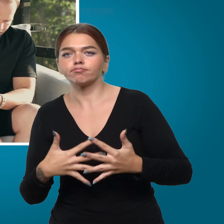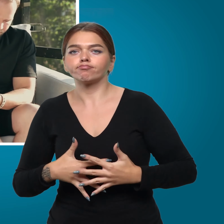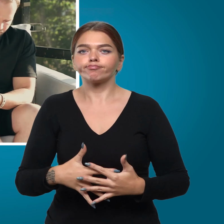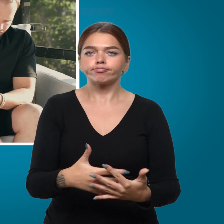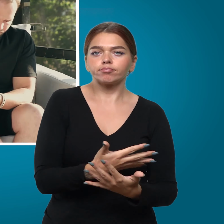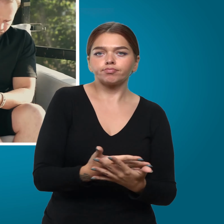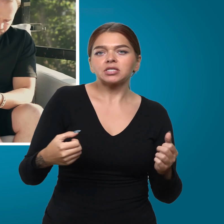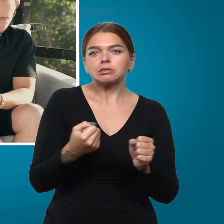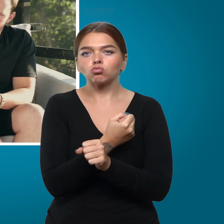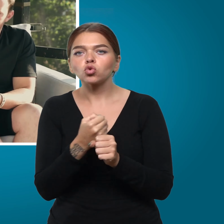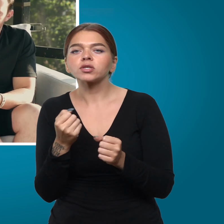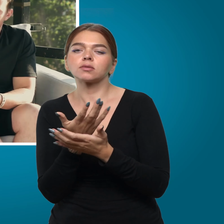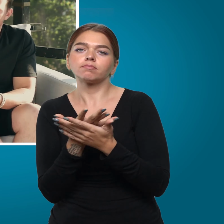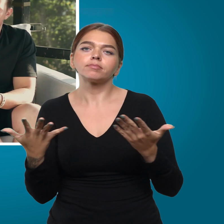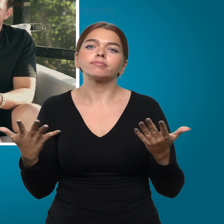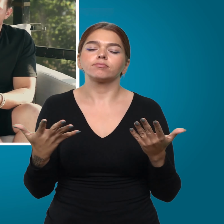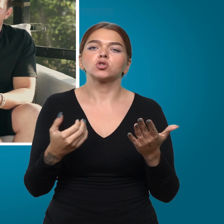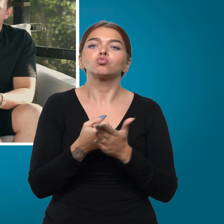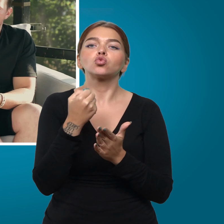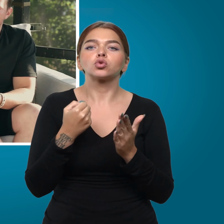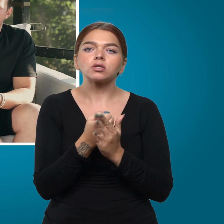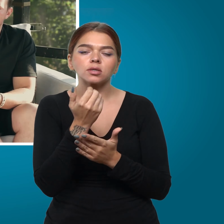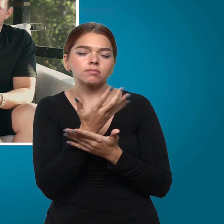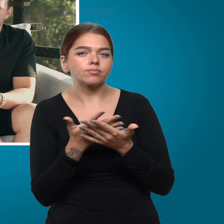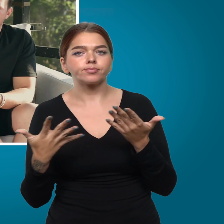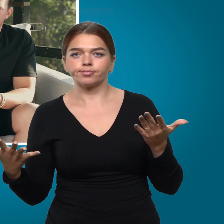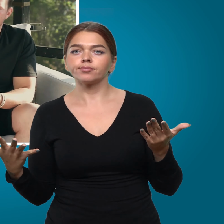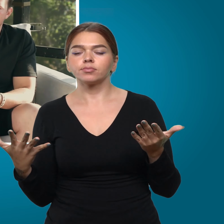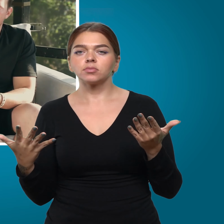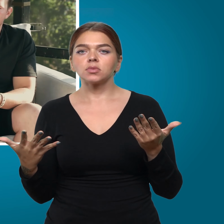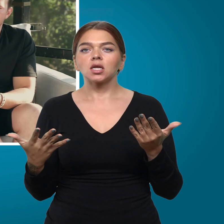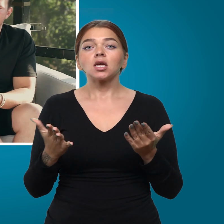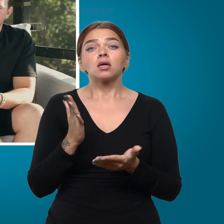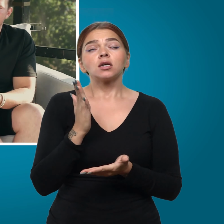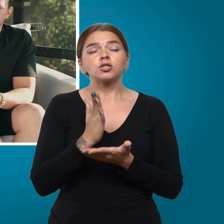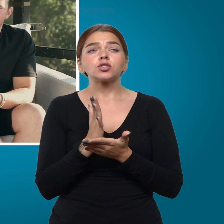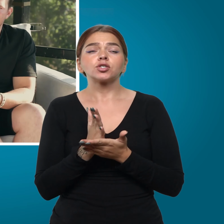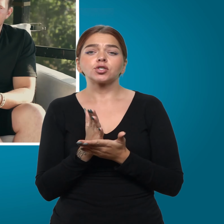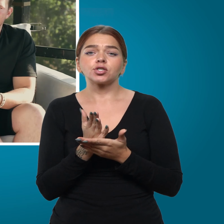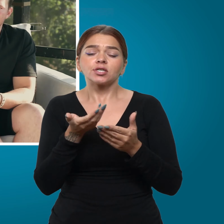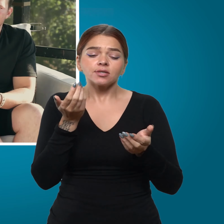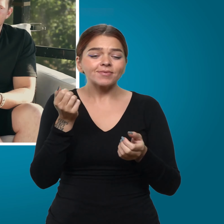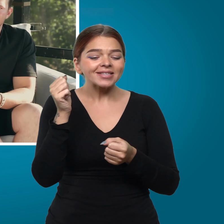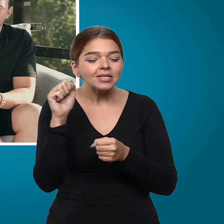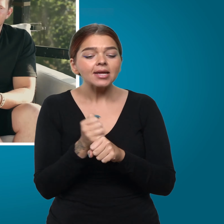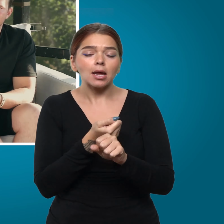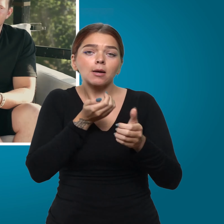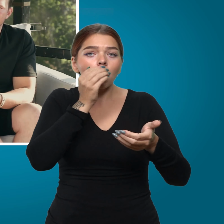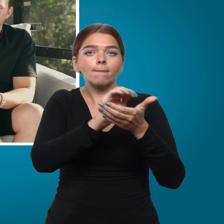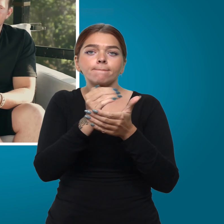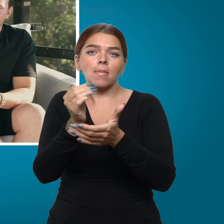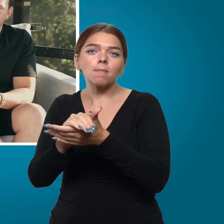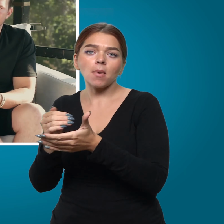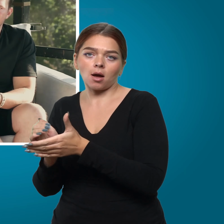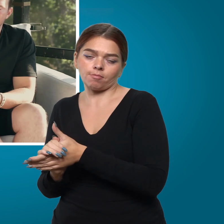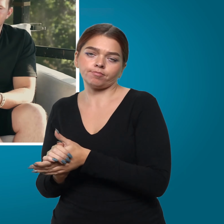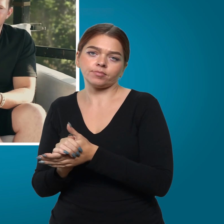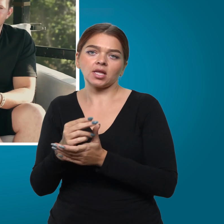tinka. Turit kokiu nors pasiūlymu perskaityti vieną ar kitą knygą iš dabartinių, nes žinau, kad jūs labai